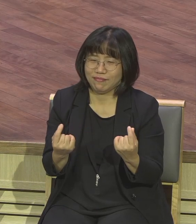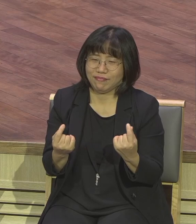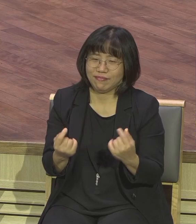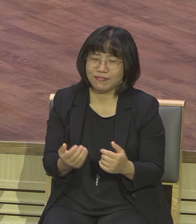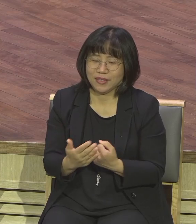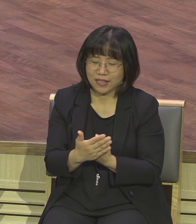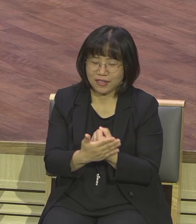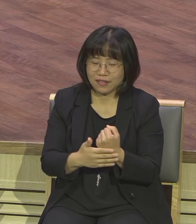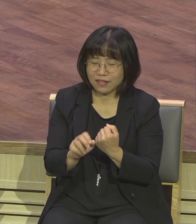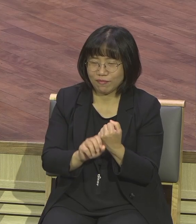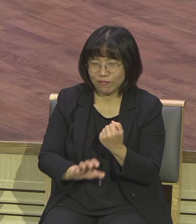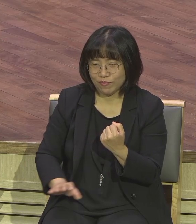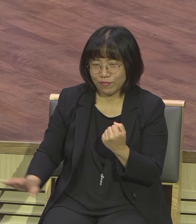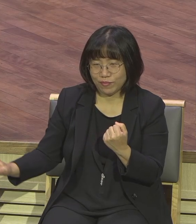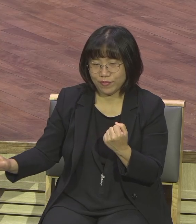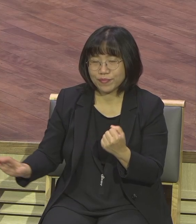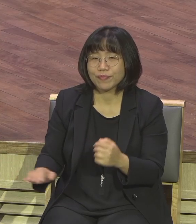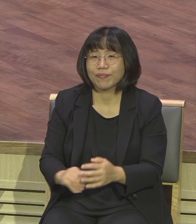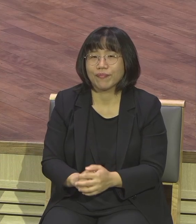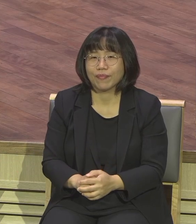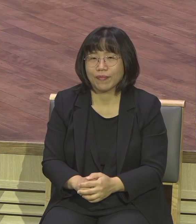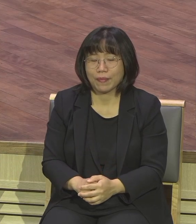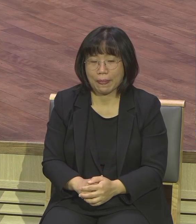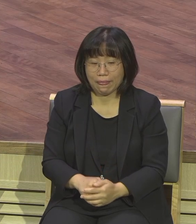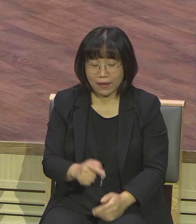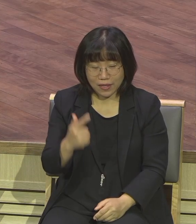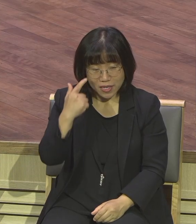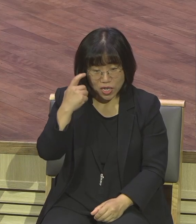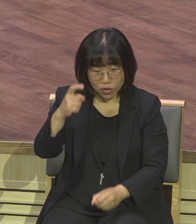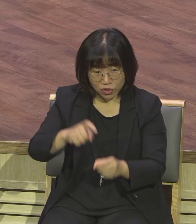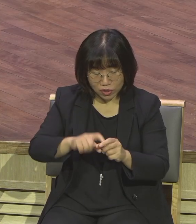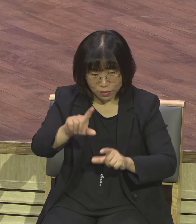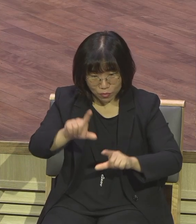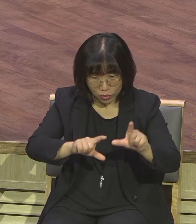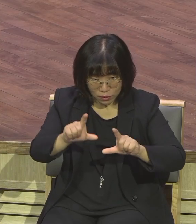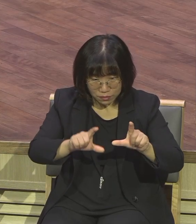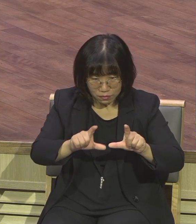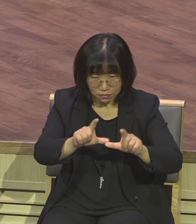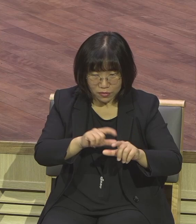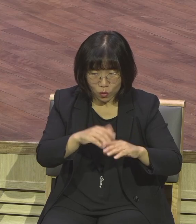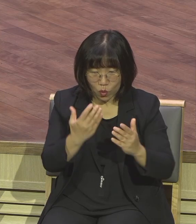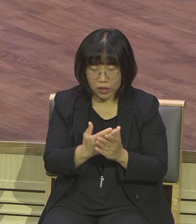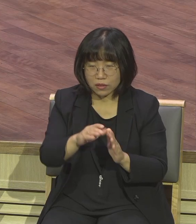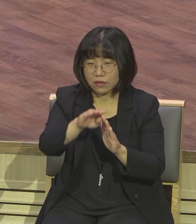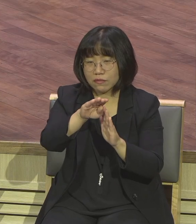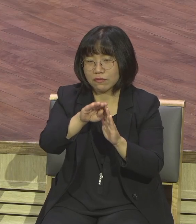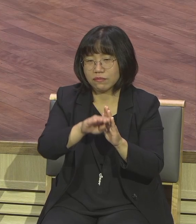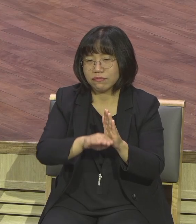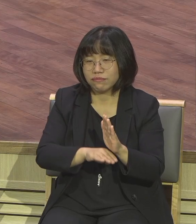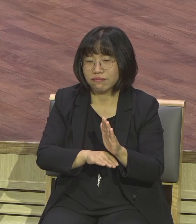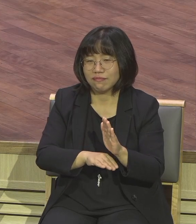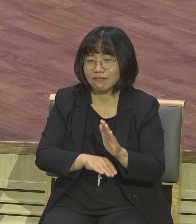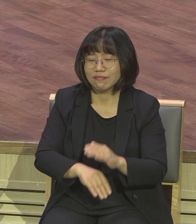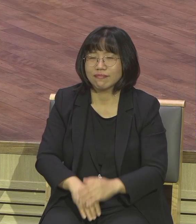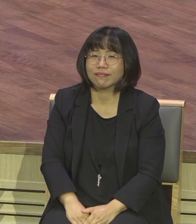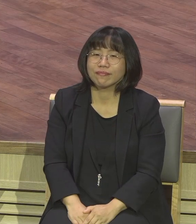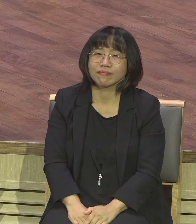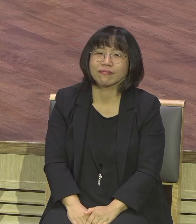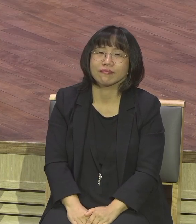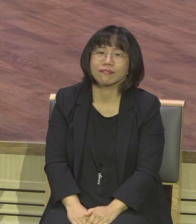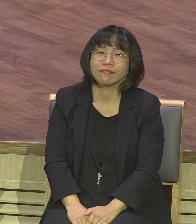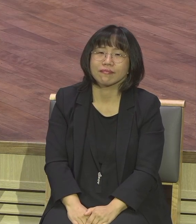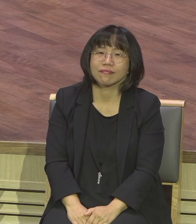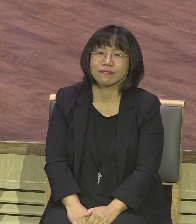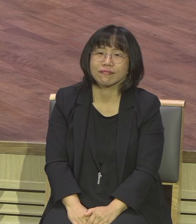영적 상태가 두루 보면 앵꼬래. 앵꼬 영적 상태가. 우리